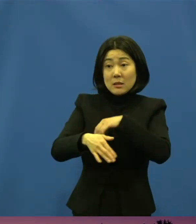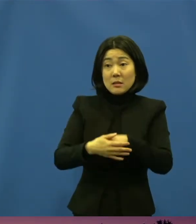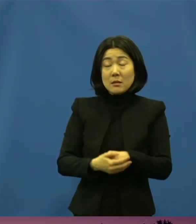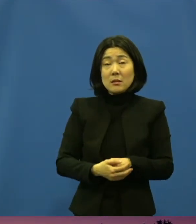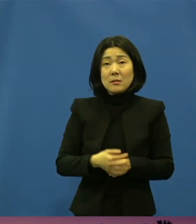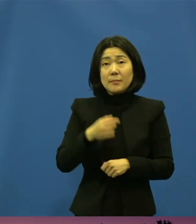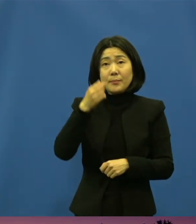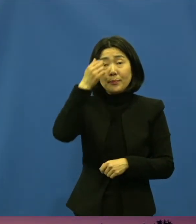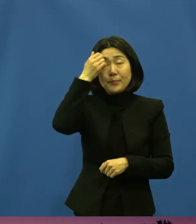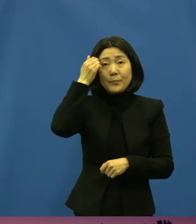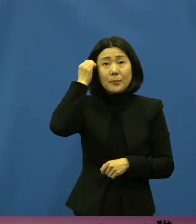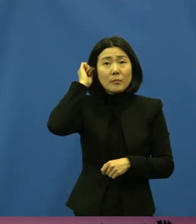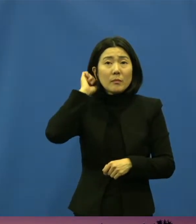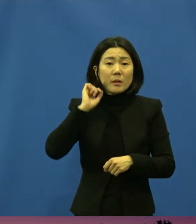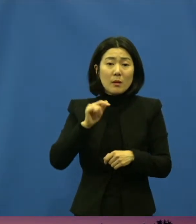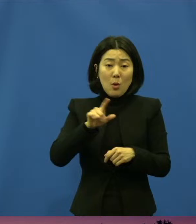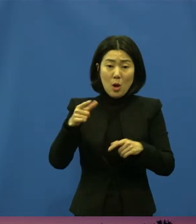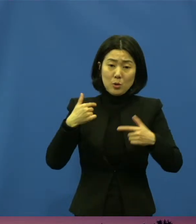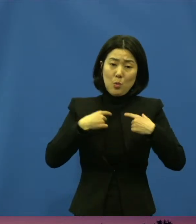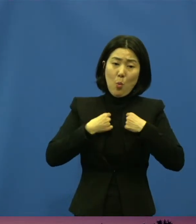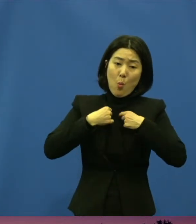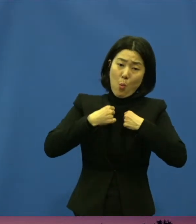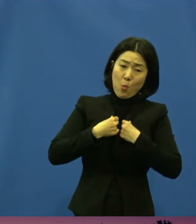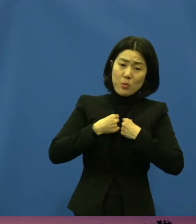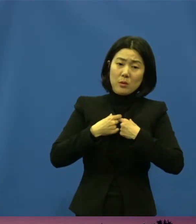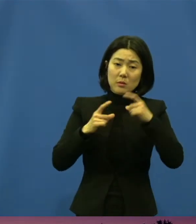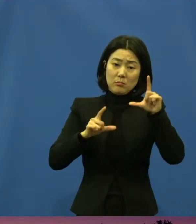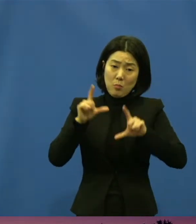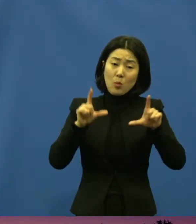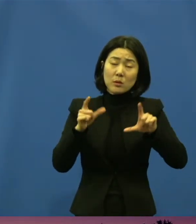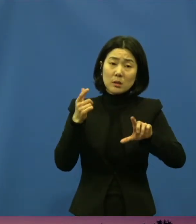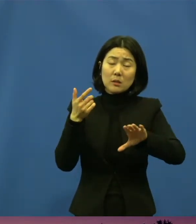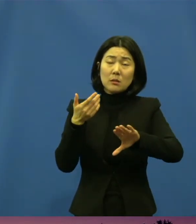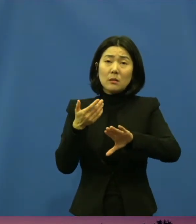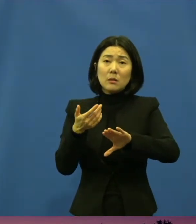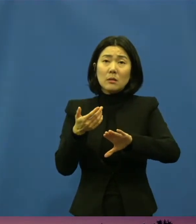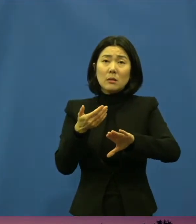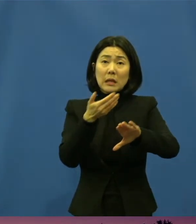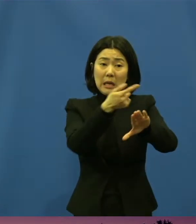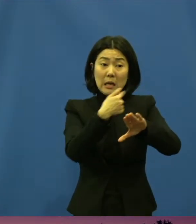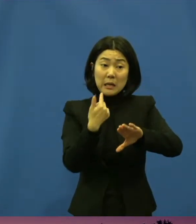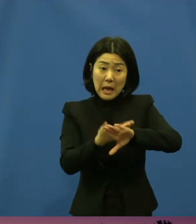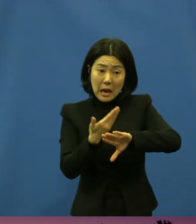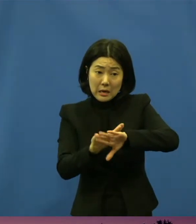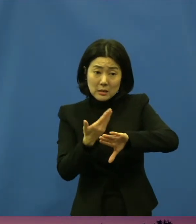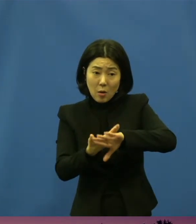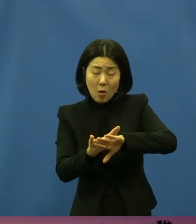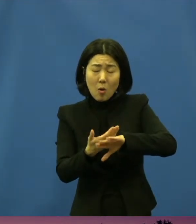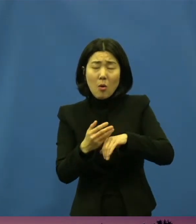옷차림일 수도 있어요. 그죠? 옷차림일 수도 있어요.